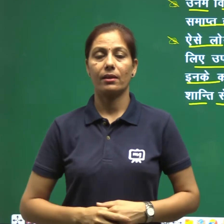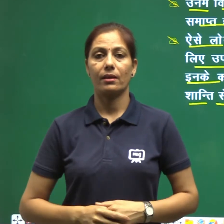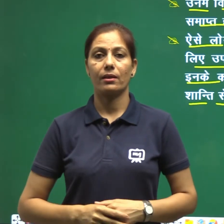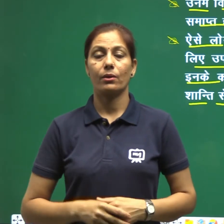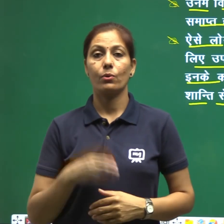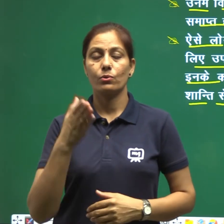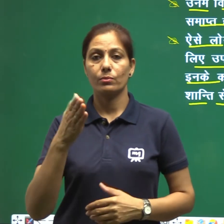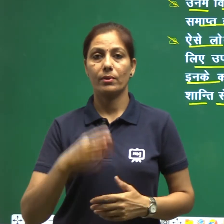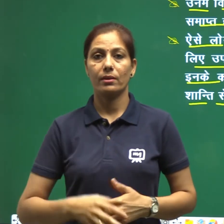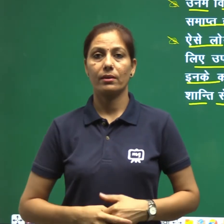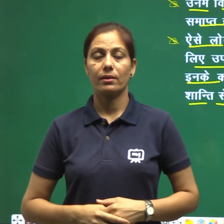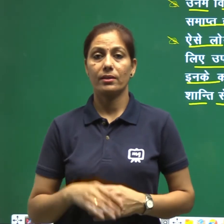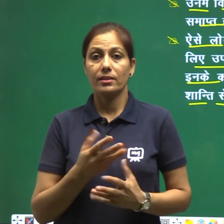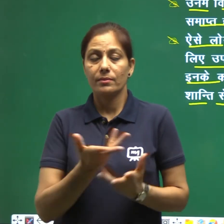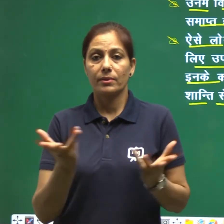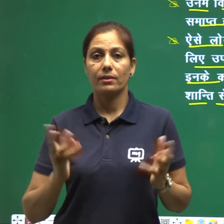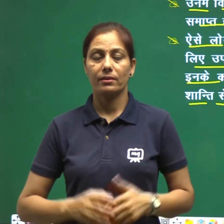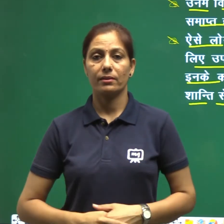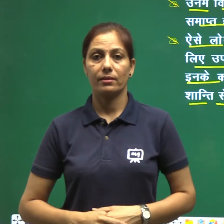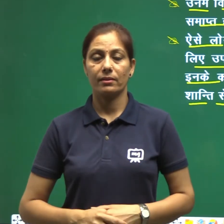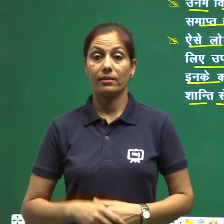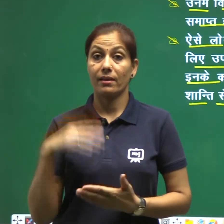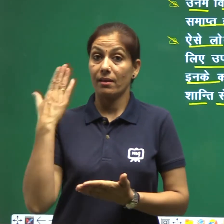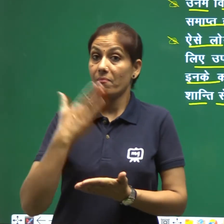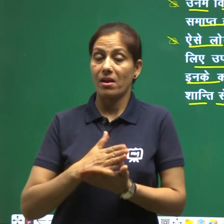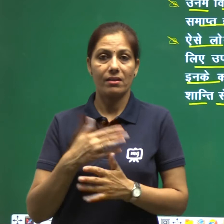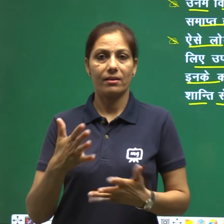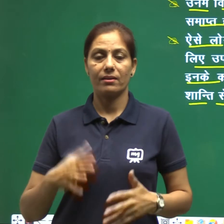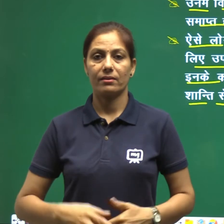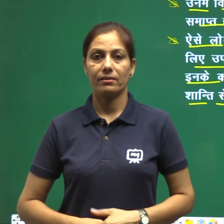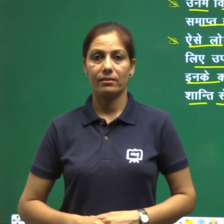उसमें किसी प्रकार की बाधा नहीं आती।